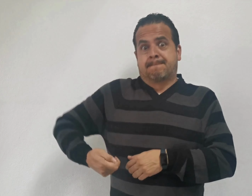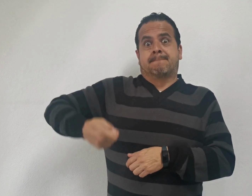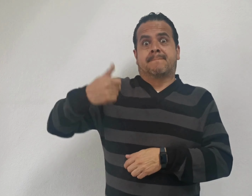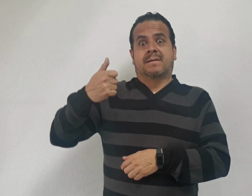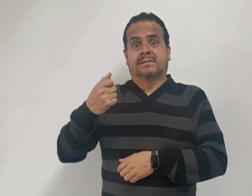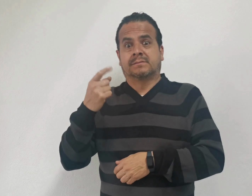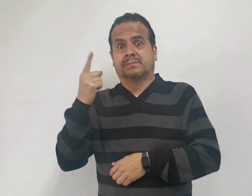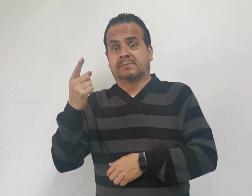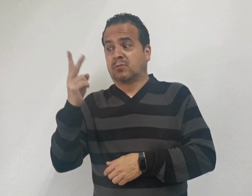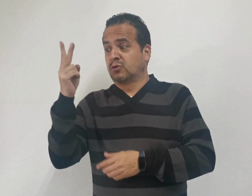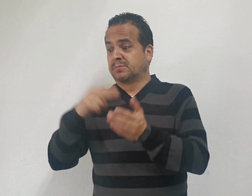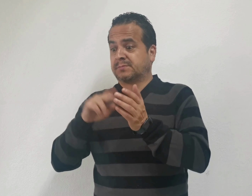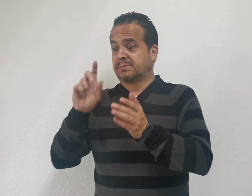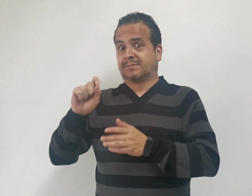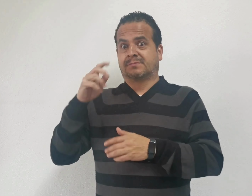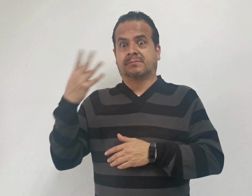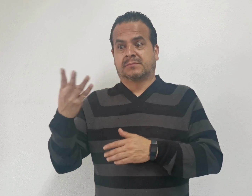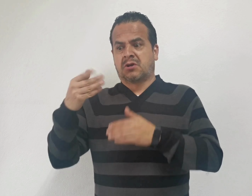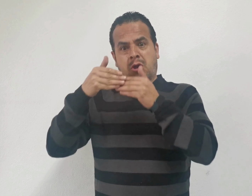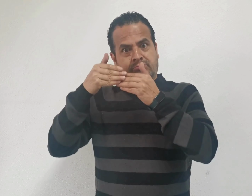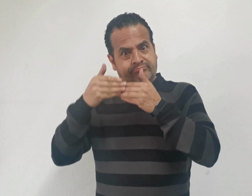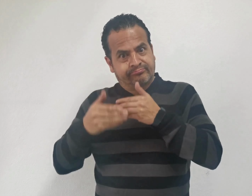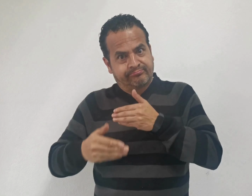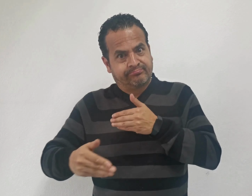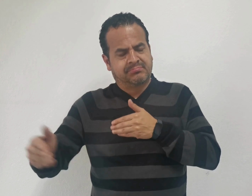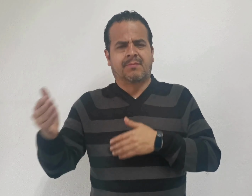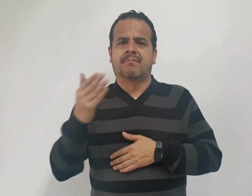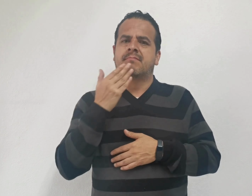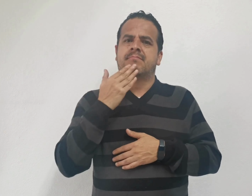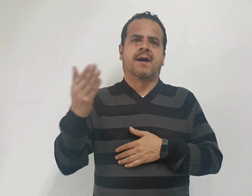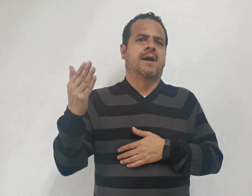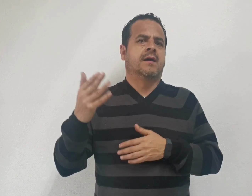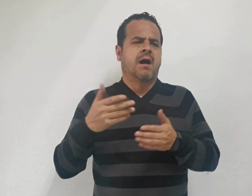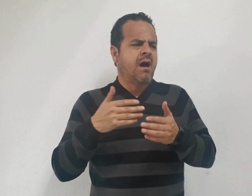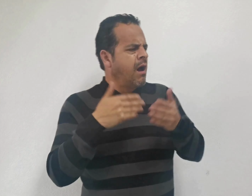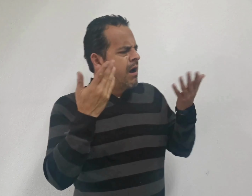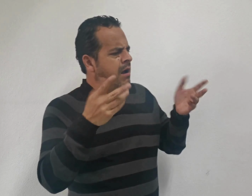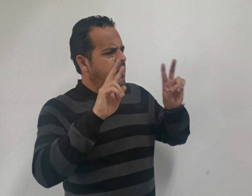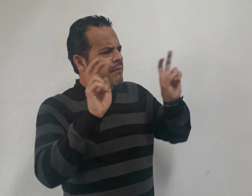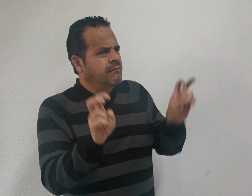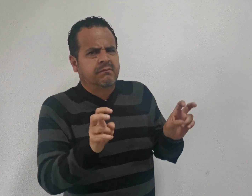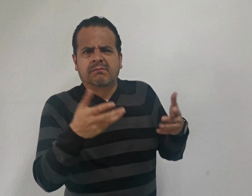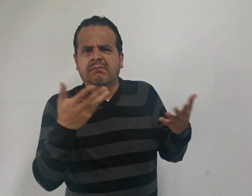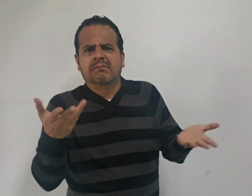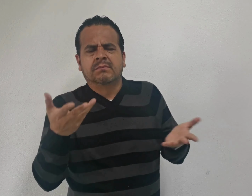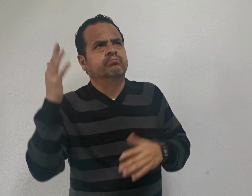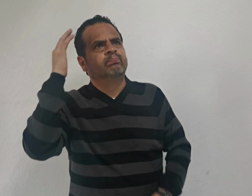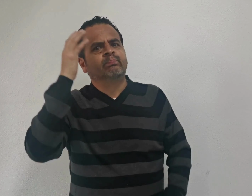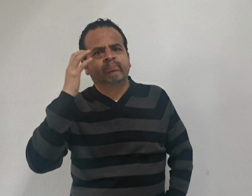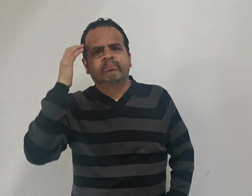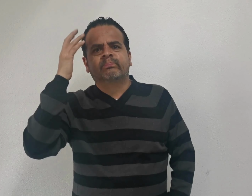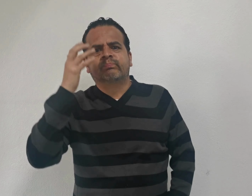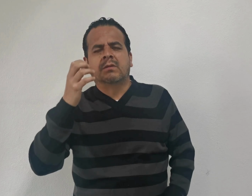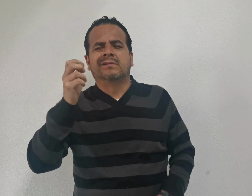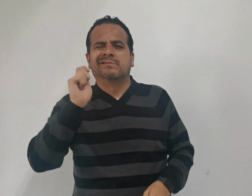primer capítulo de este año que anhelamos en un año que compartamos también con ustedes y vamos a empezar hablando un tema de